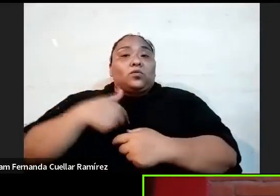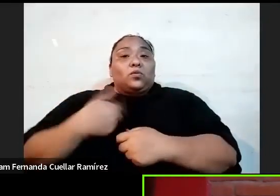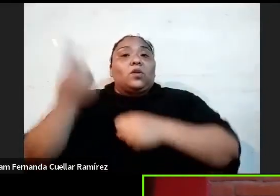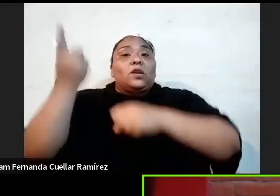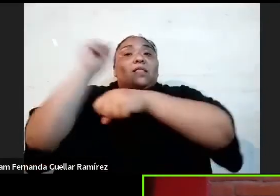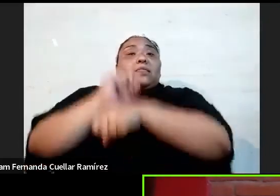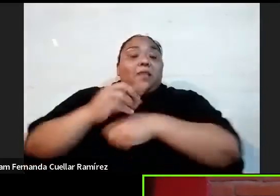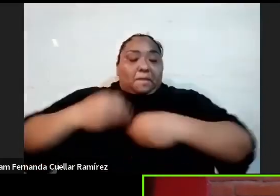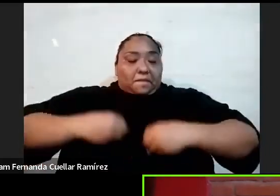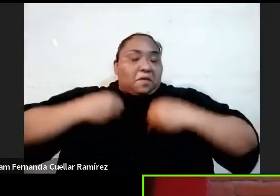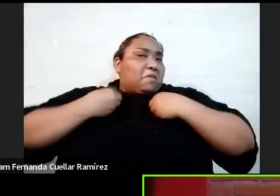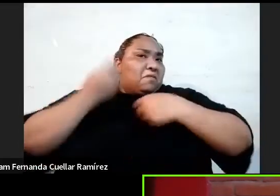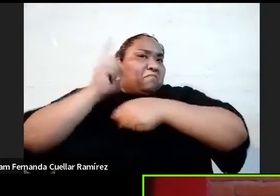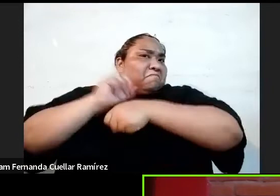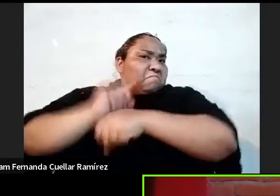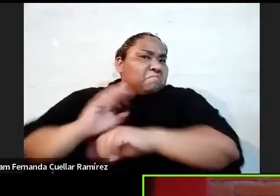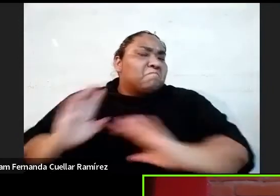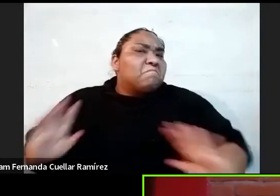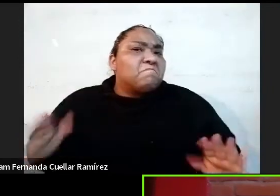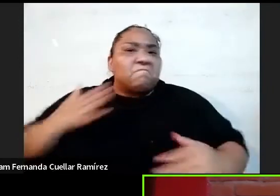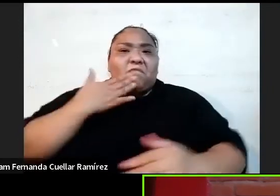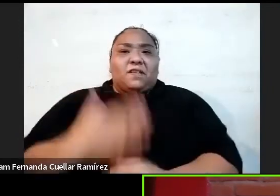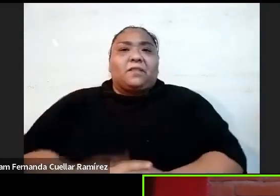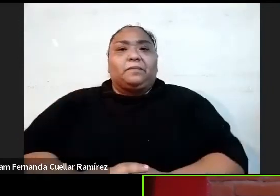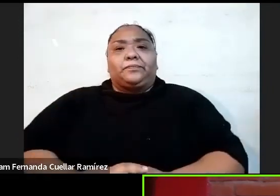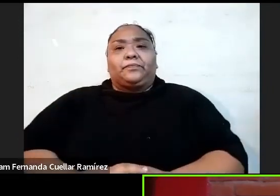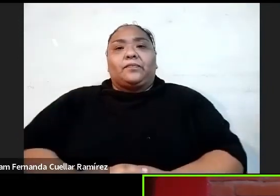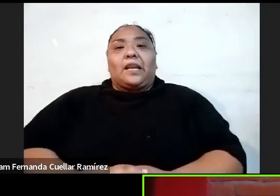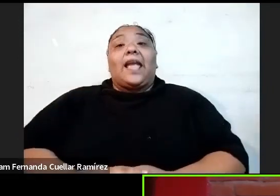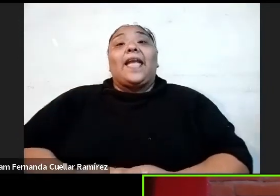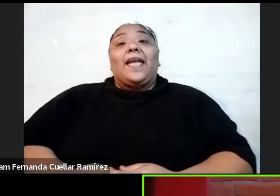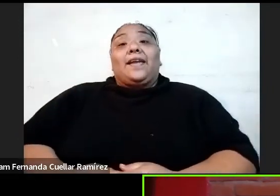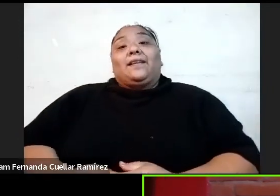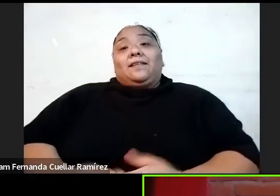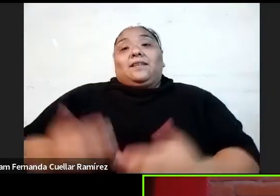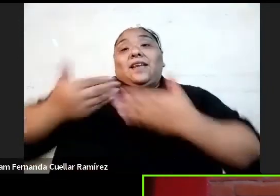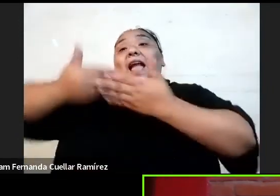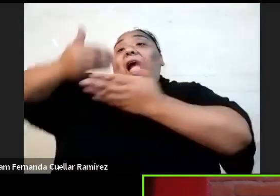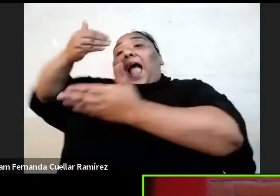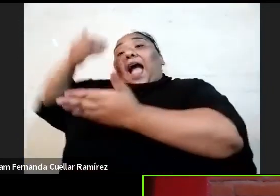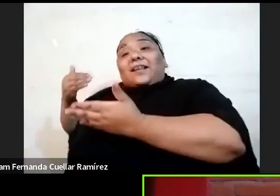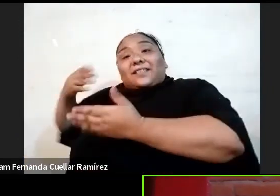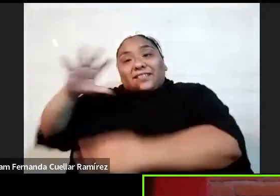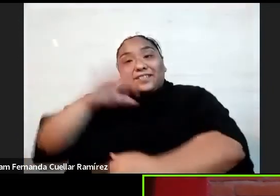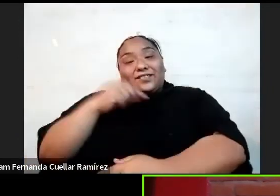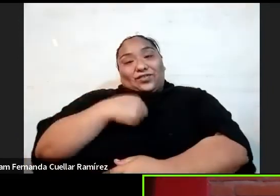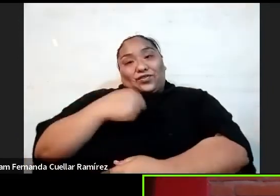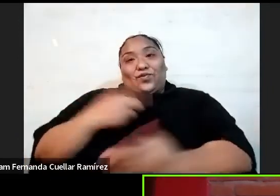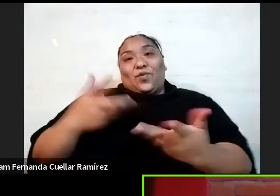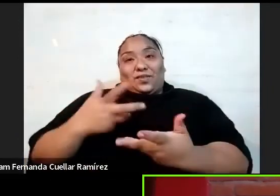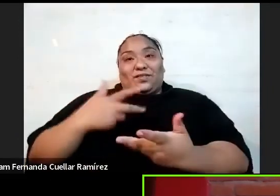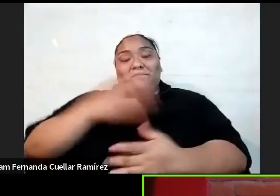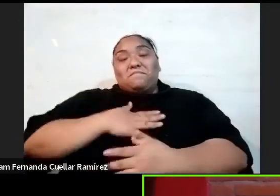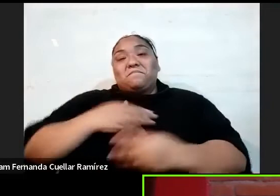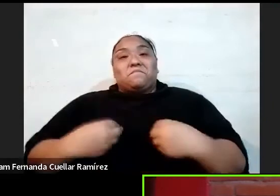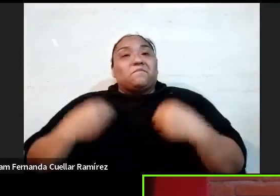Pero en ese tiempo lo hacía un poco más como con el pretexto de que es drag y no tanto como que es mi vida y es mi